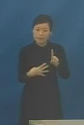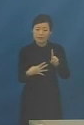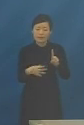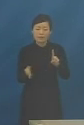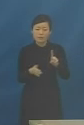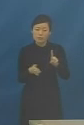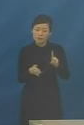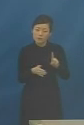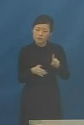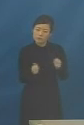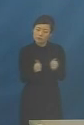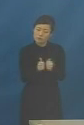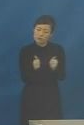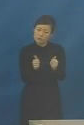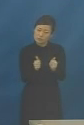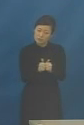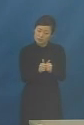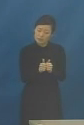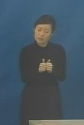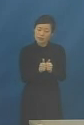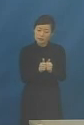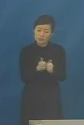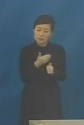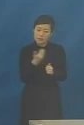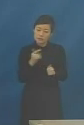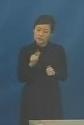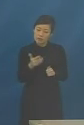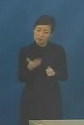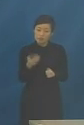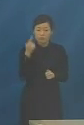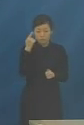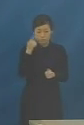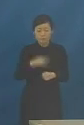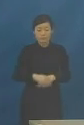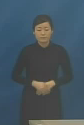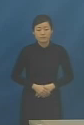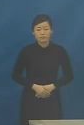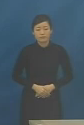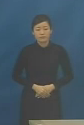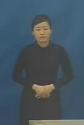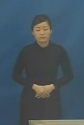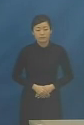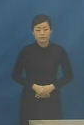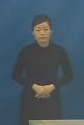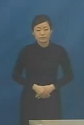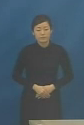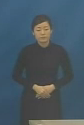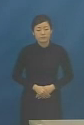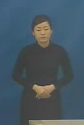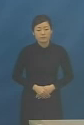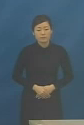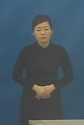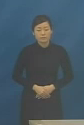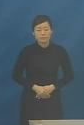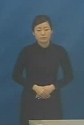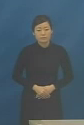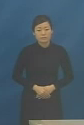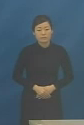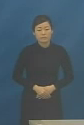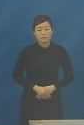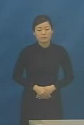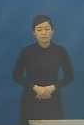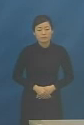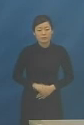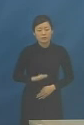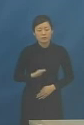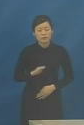することになるのではないかと思っていますでただあのどこまであの我々